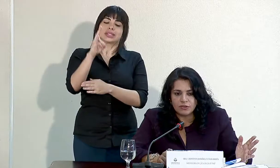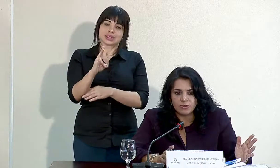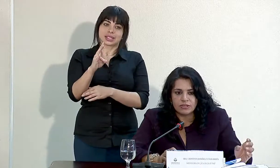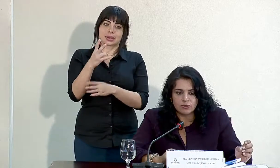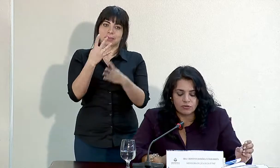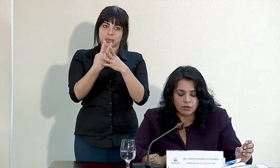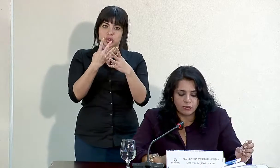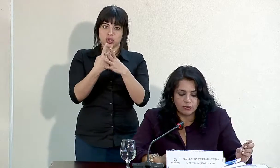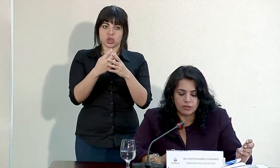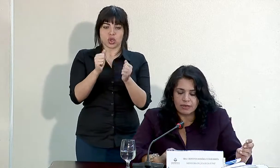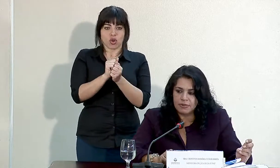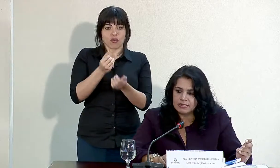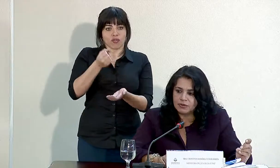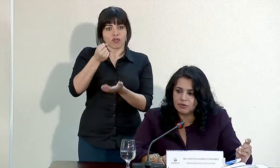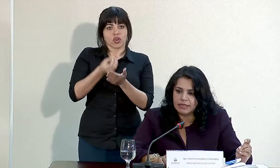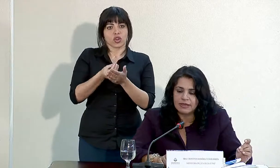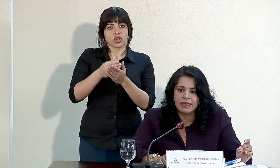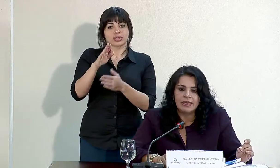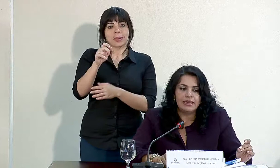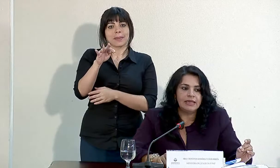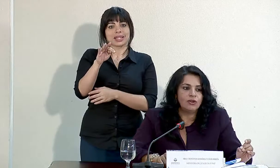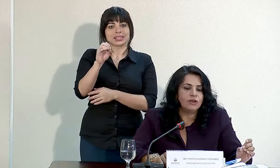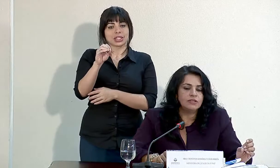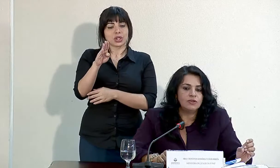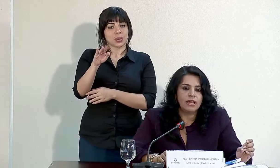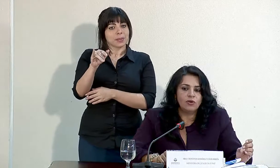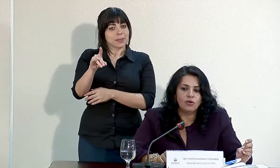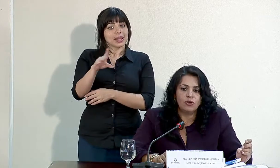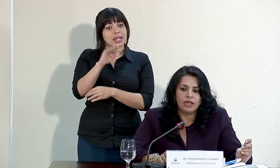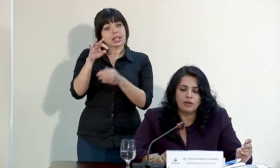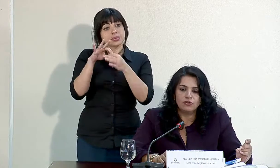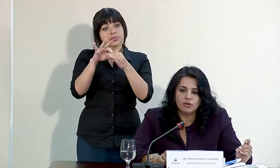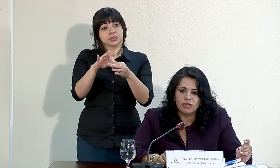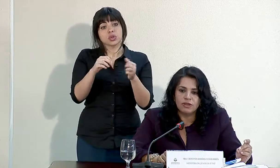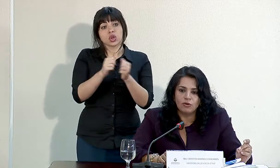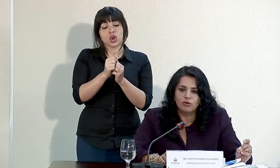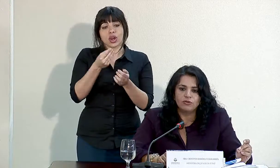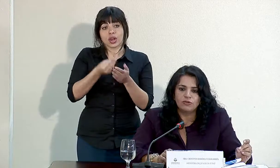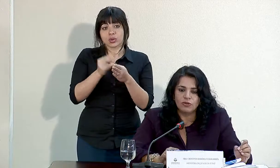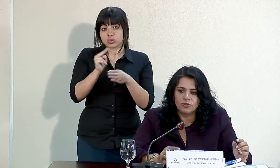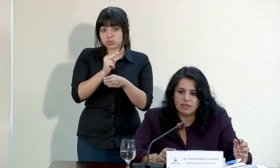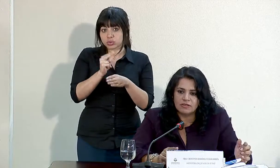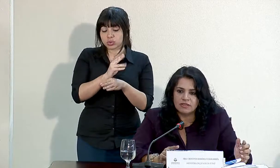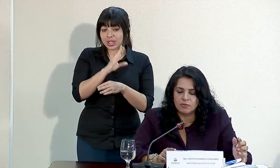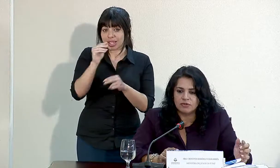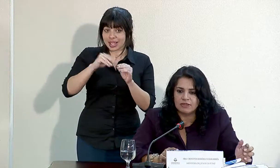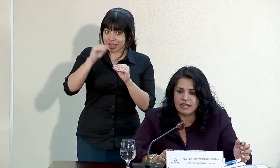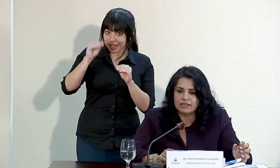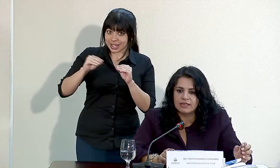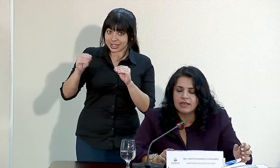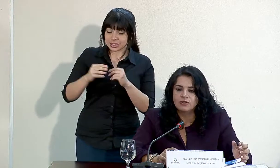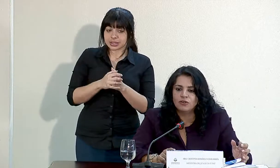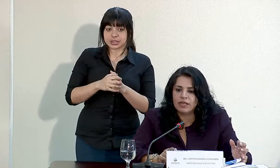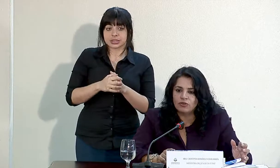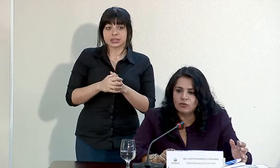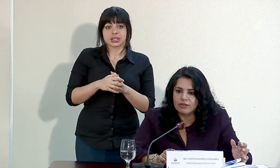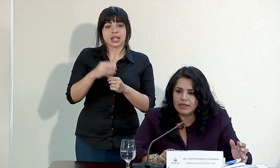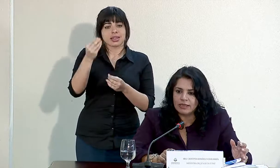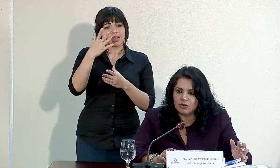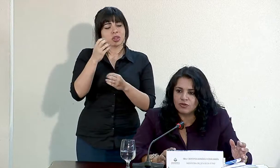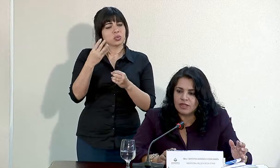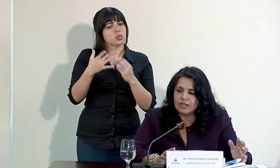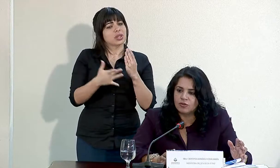las nuevas prisiones con recursos del empréstito BID, y lo relacionado con ejecución de recursos y los índices y porcentajes son datos